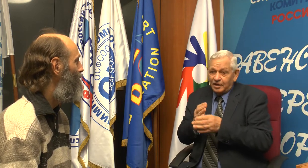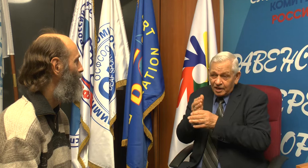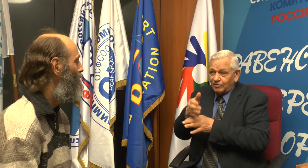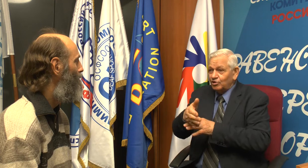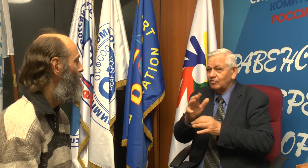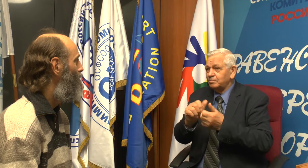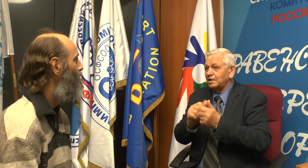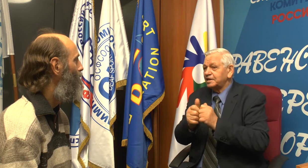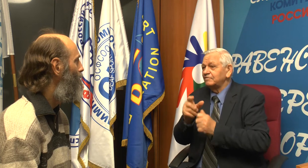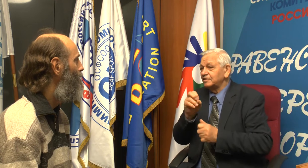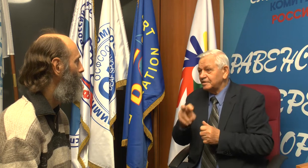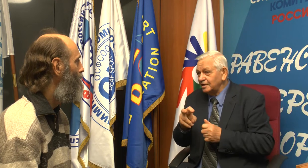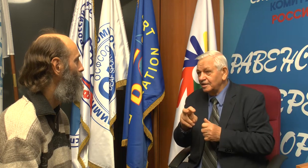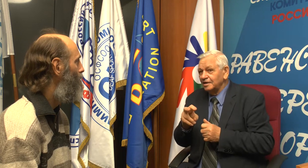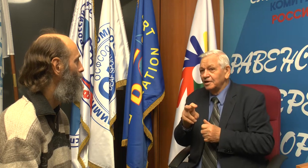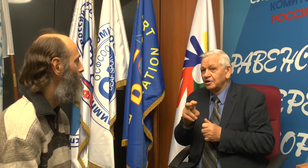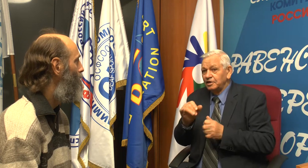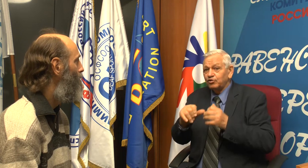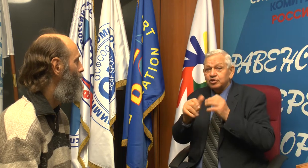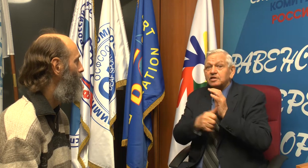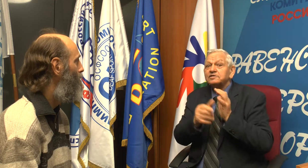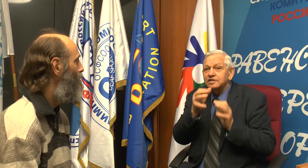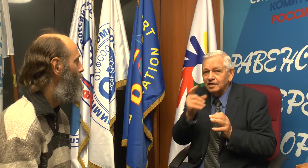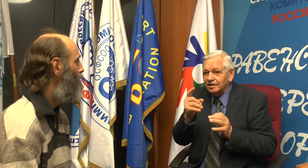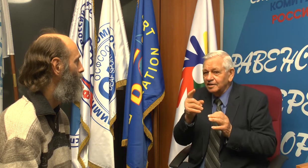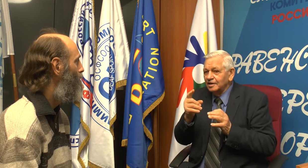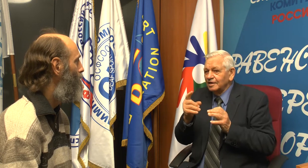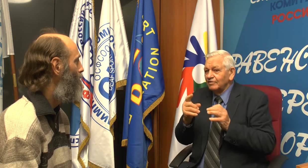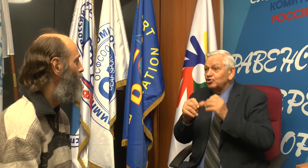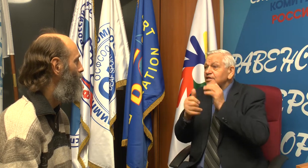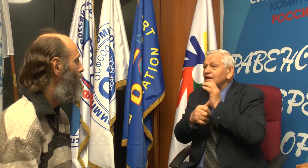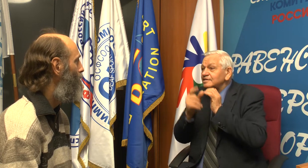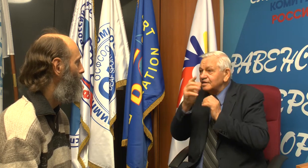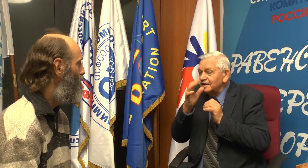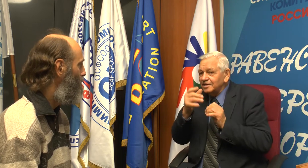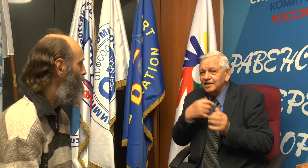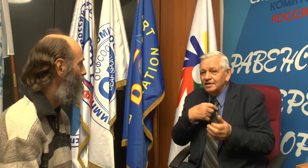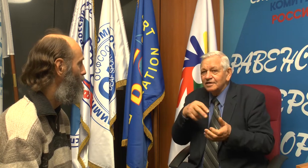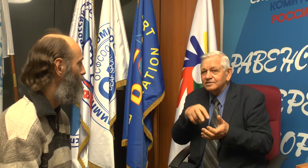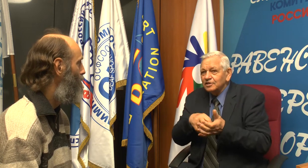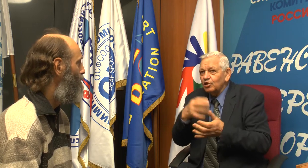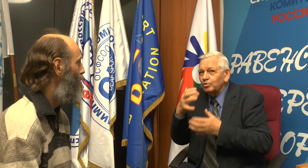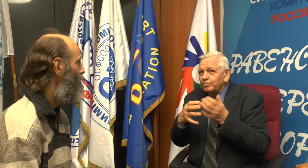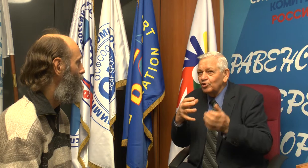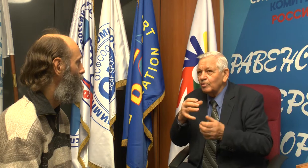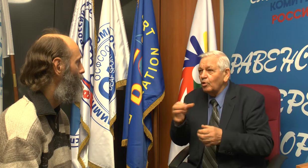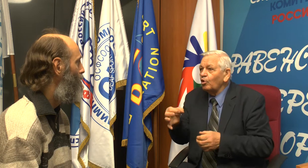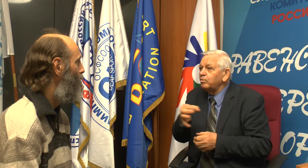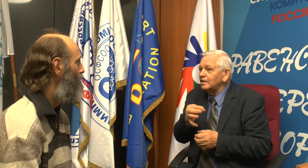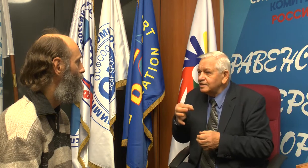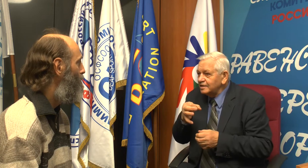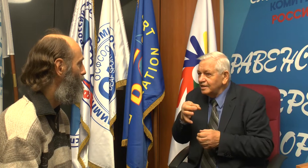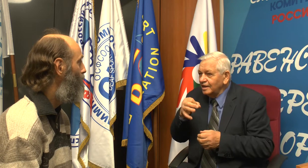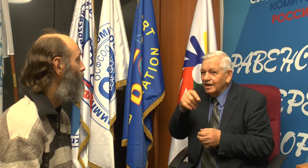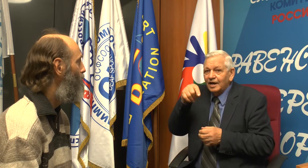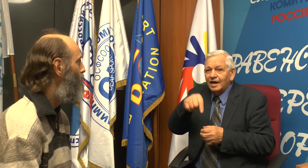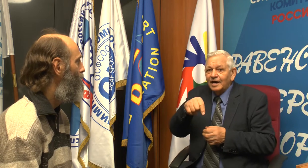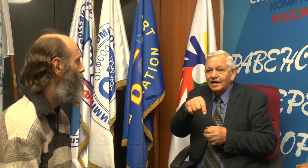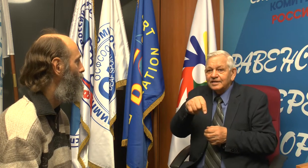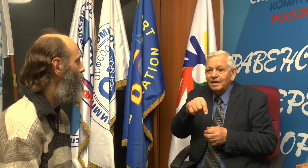я вошел в спортивный зал и в 16 лет. В 16 лет я стал чемпионом области. А там